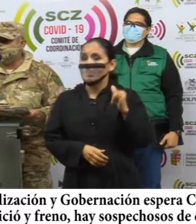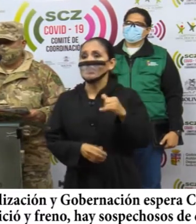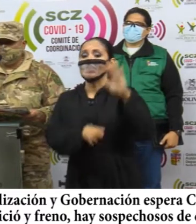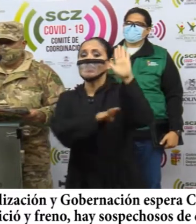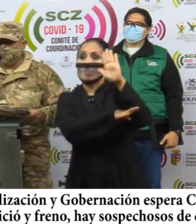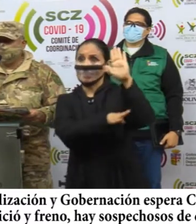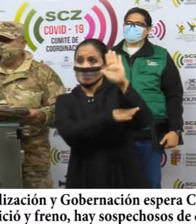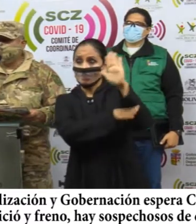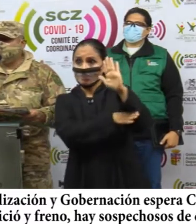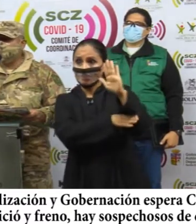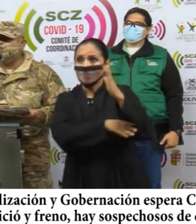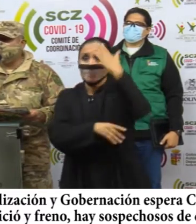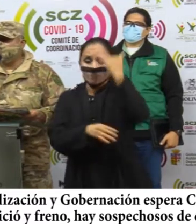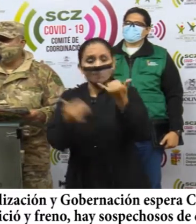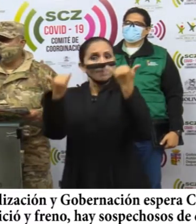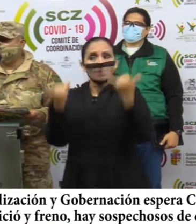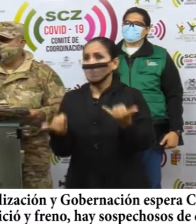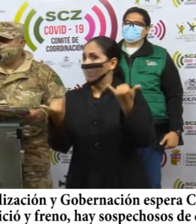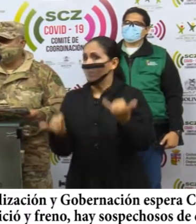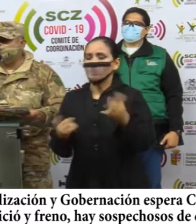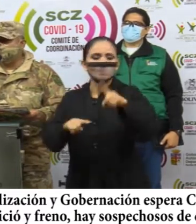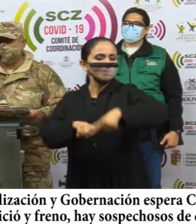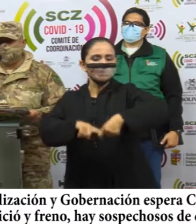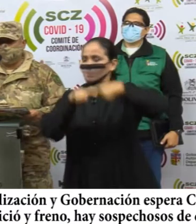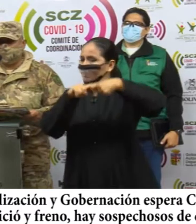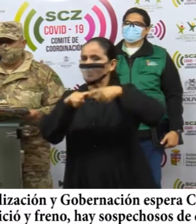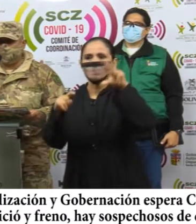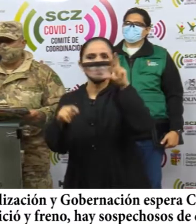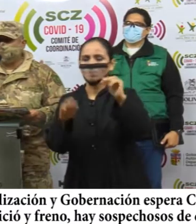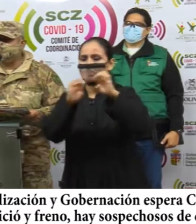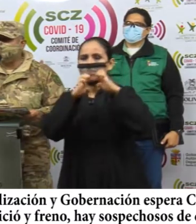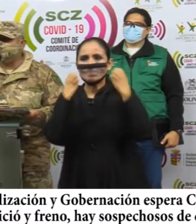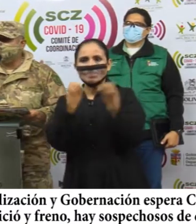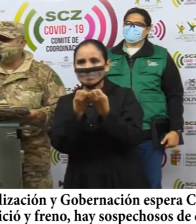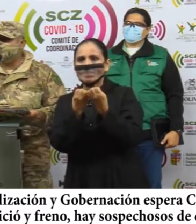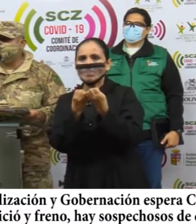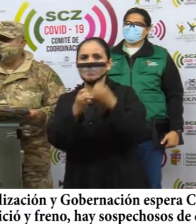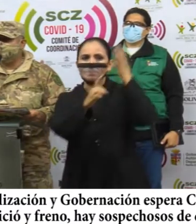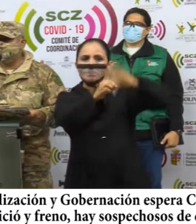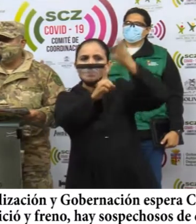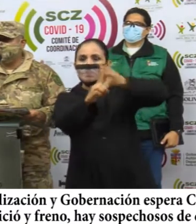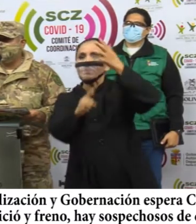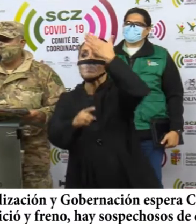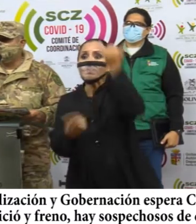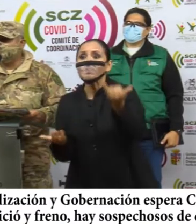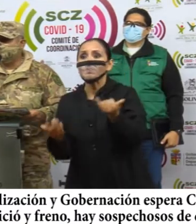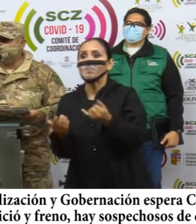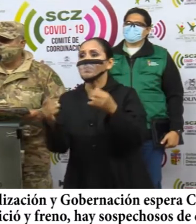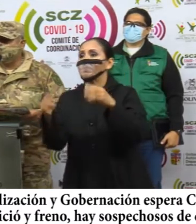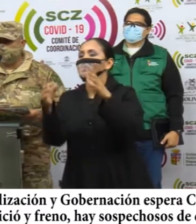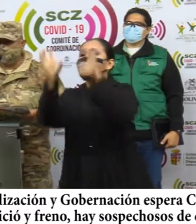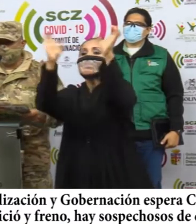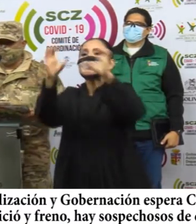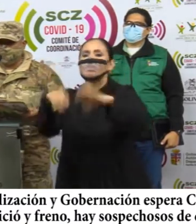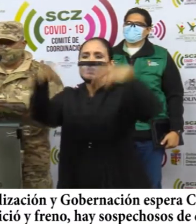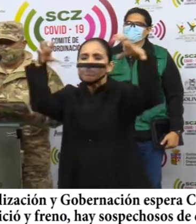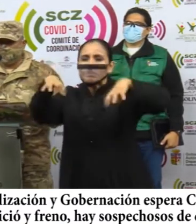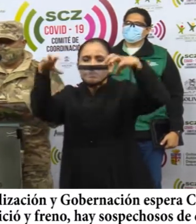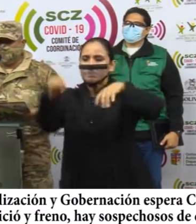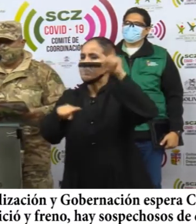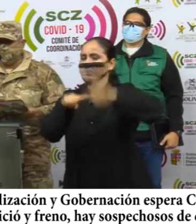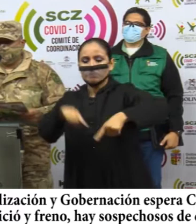la tarde, puesto que el día de hoy no salieron a hacer el rastrillaje debido a las condiciones